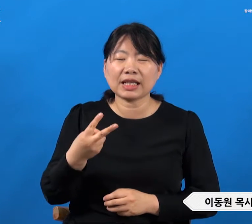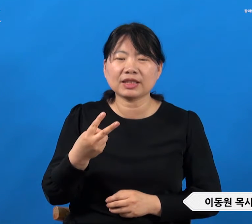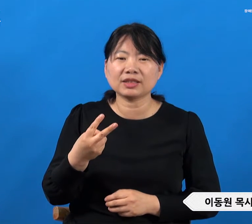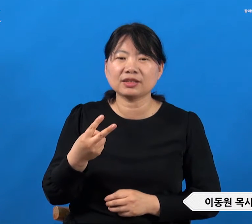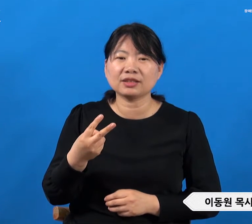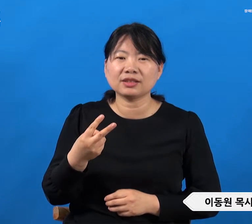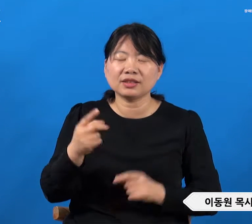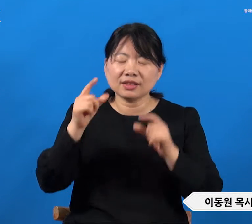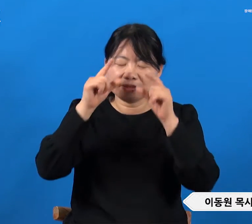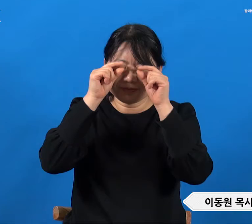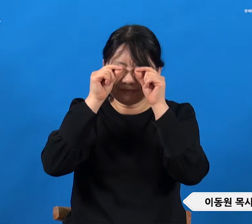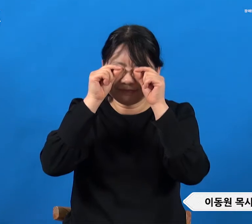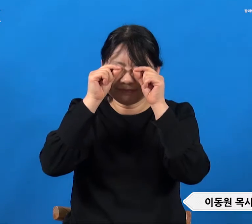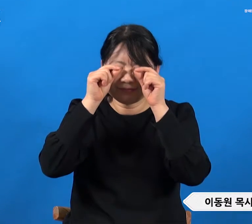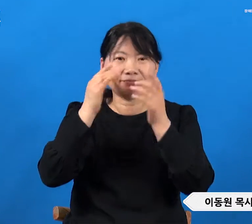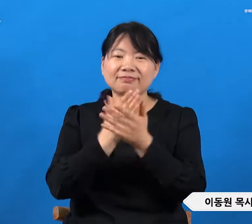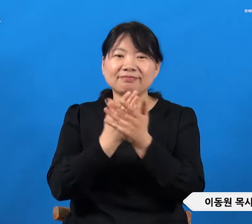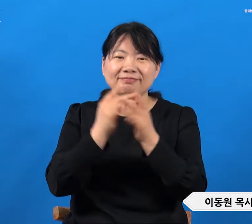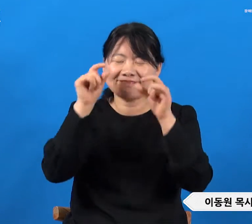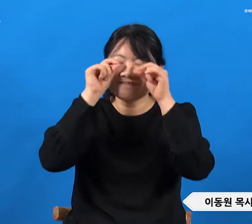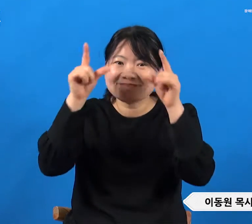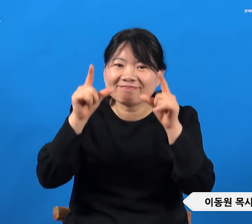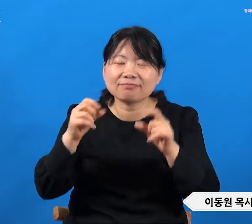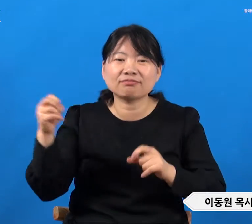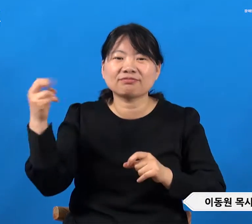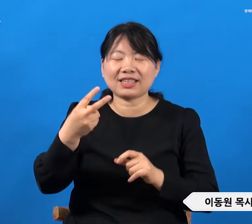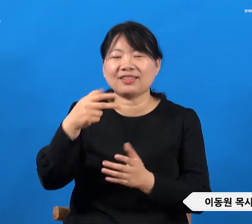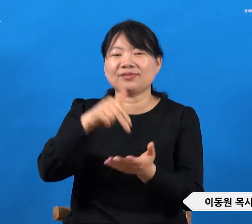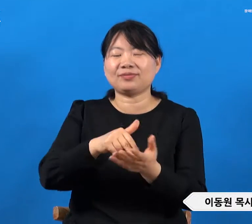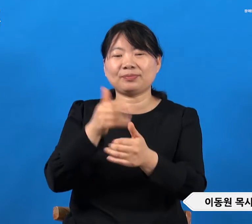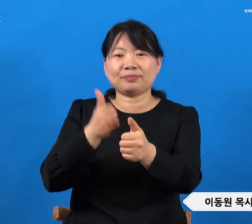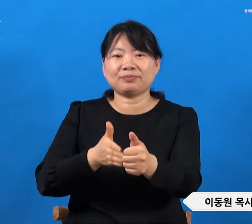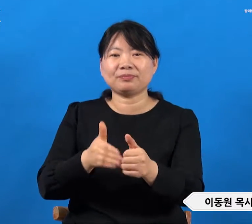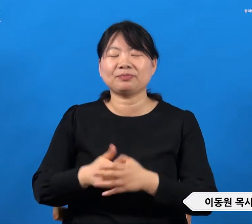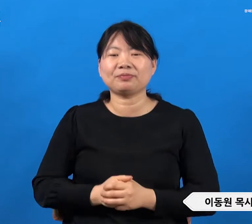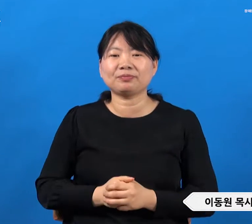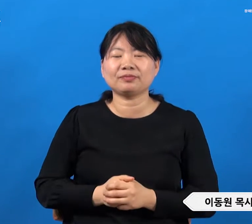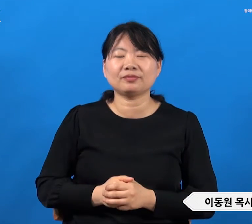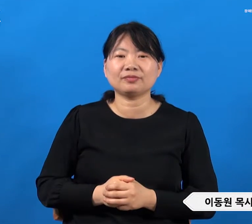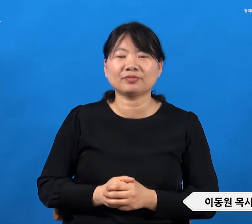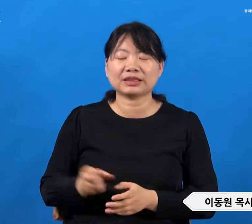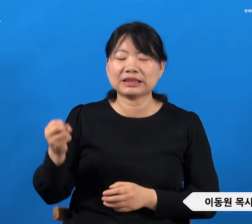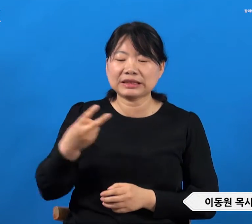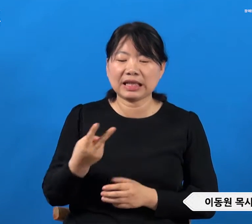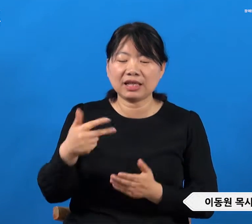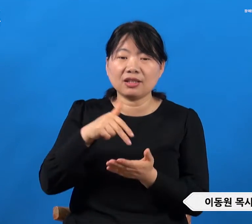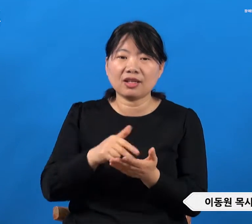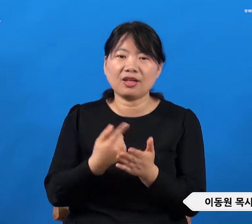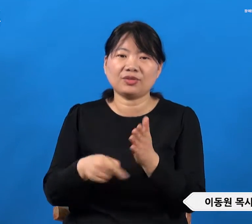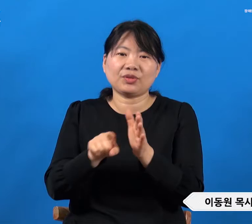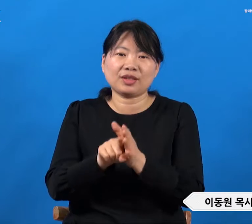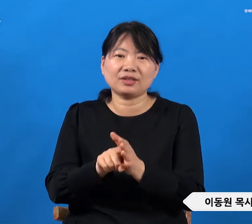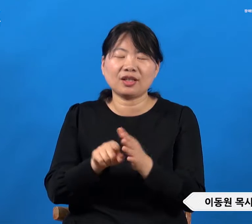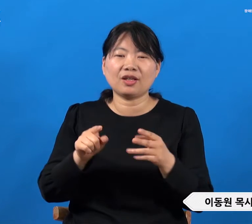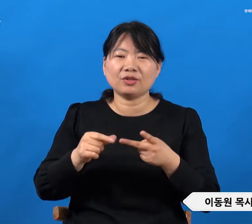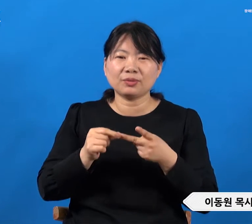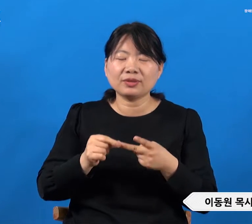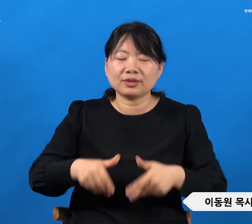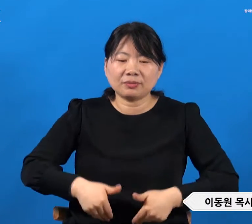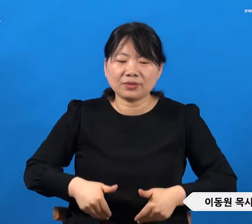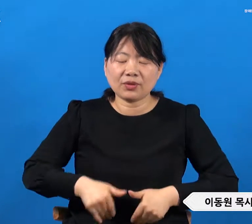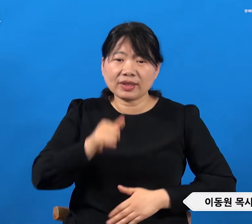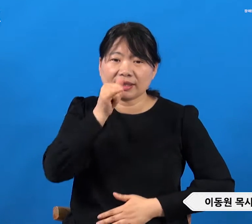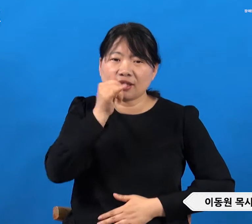다시 눈 먼저 뜨시고 그리고 다시 일어서십시오. 자, 다시 일어나기 위해서는 두